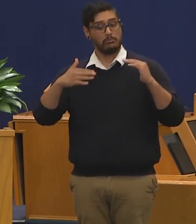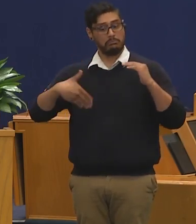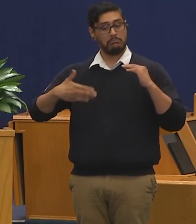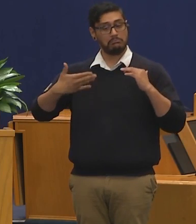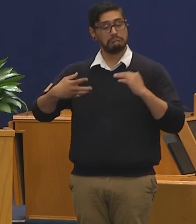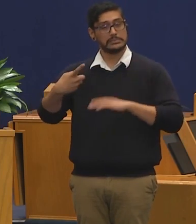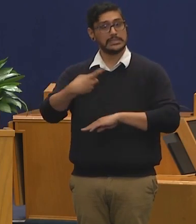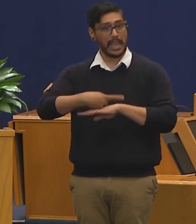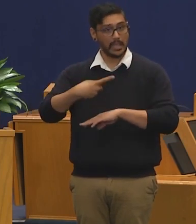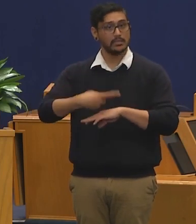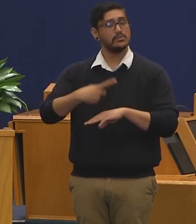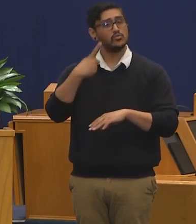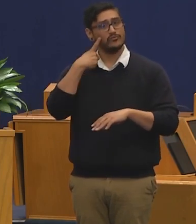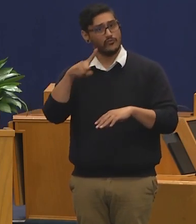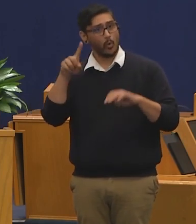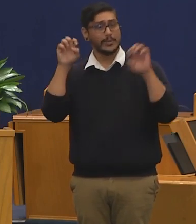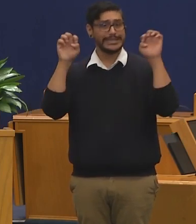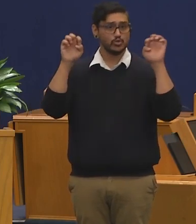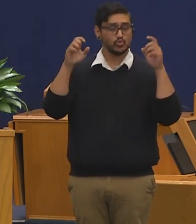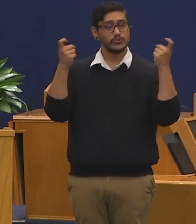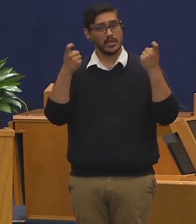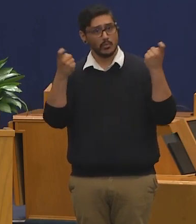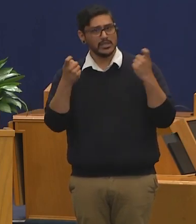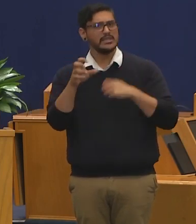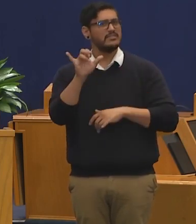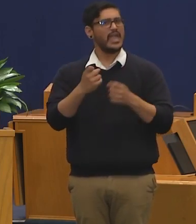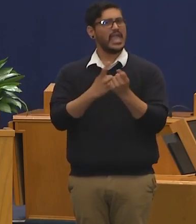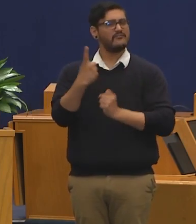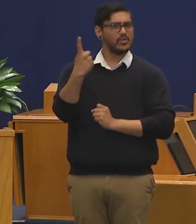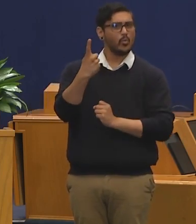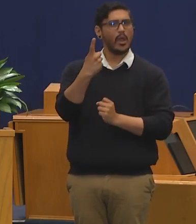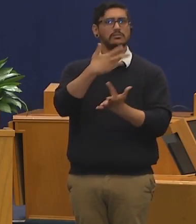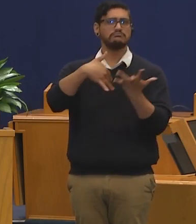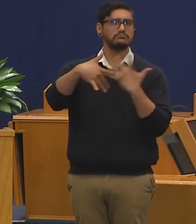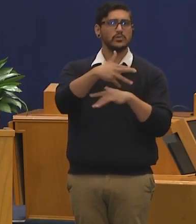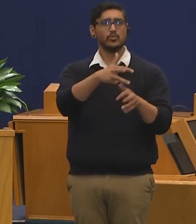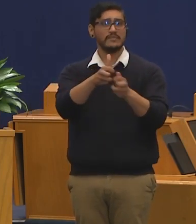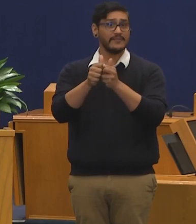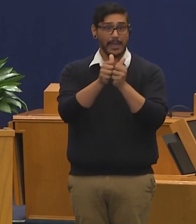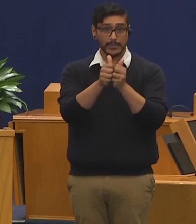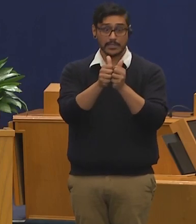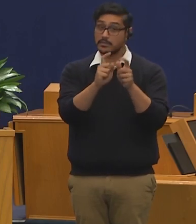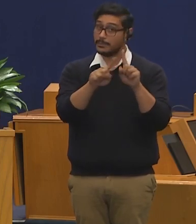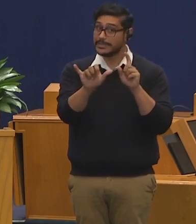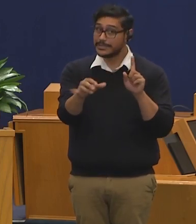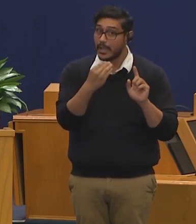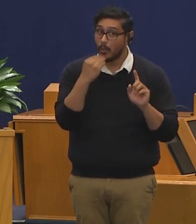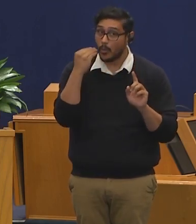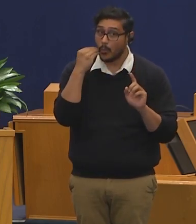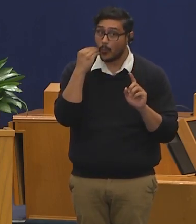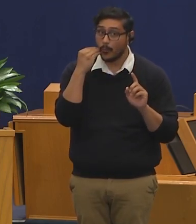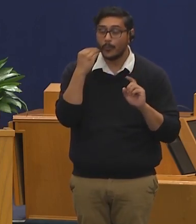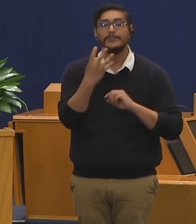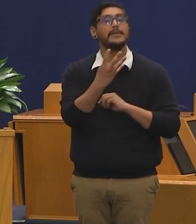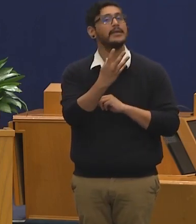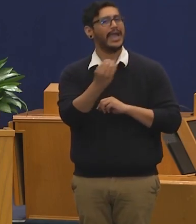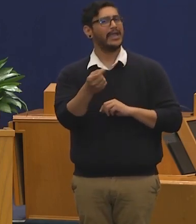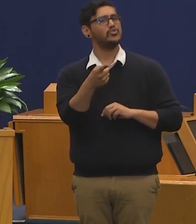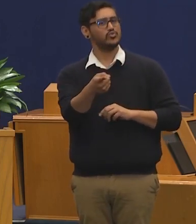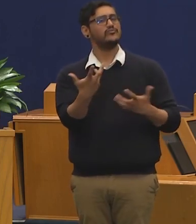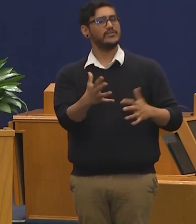de Pascual que nos juntamos con nuestras familias, que se quedan en la casa y que ya saben